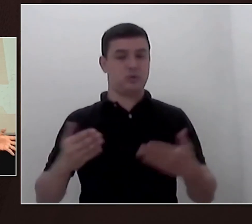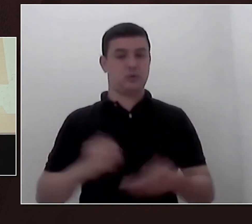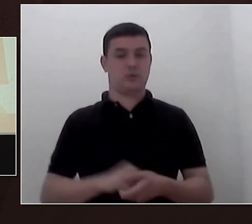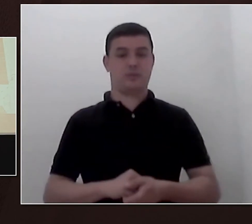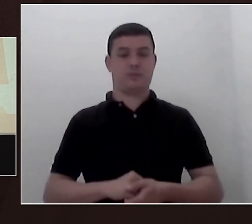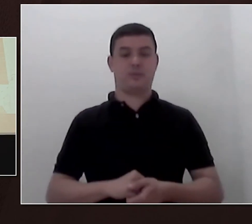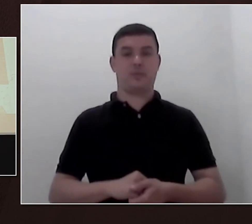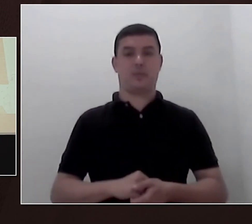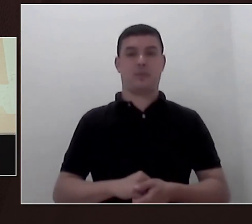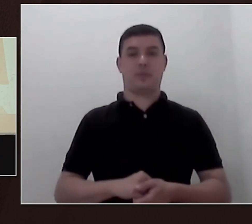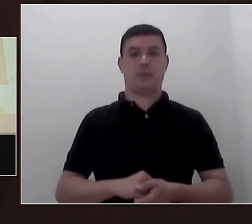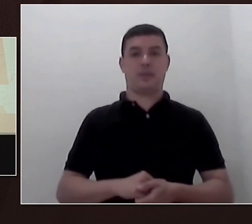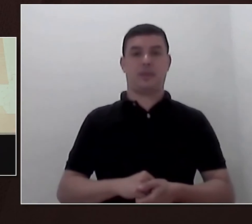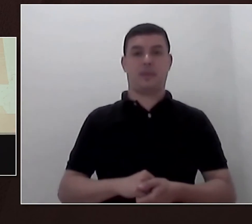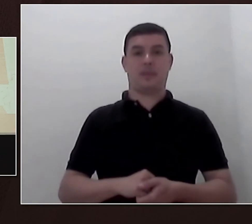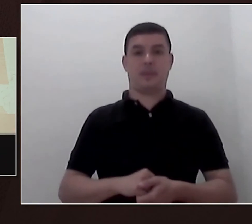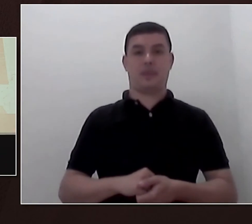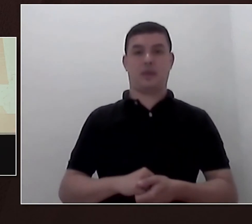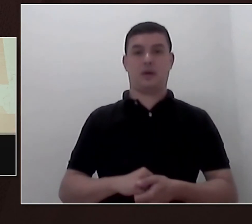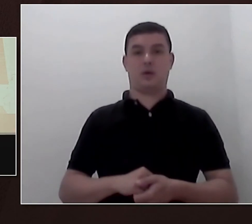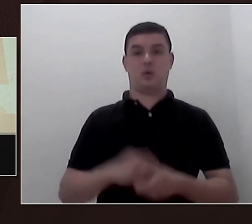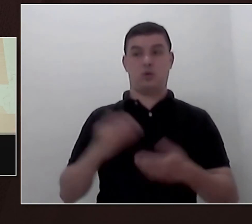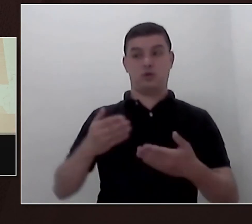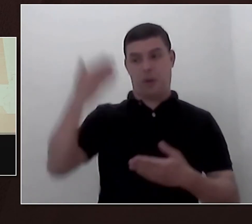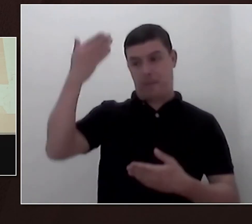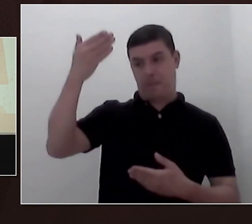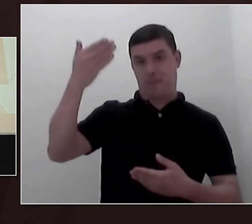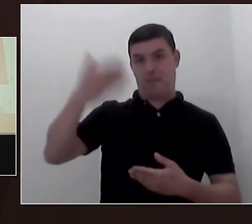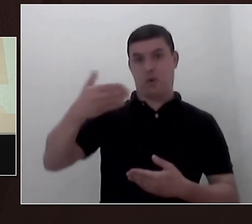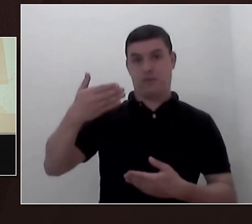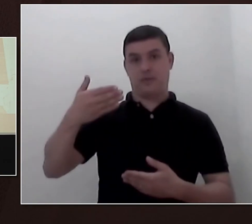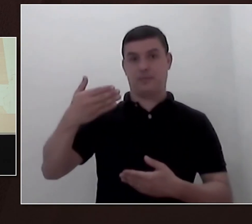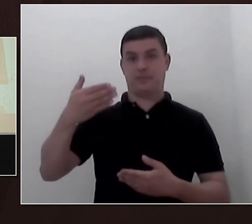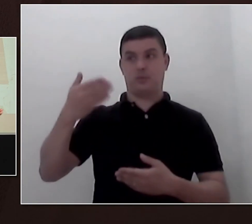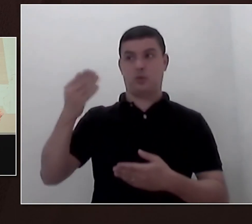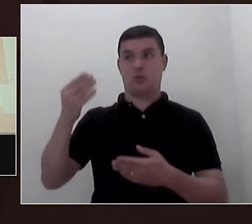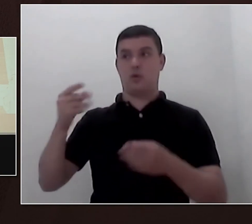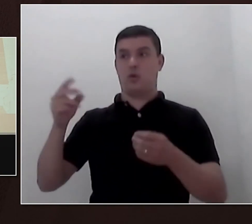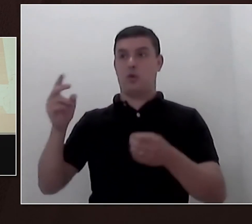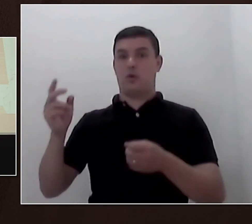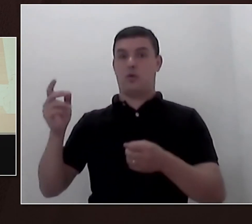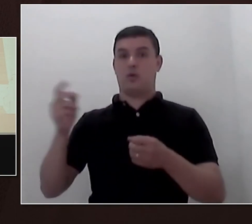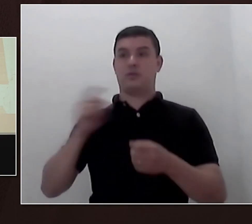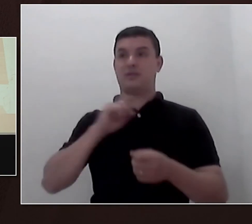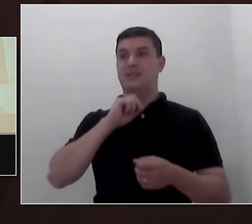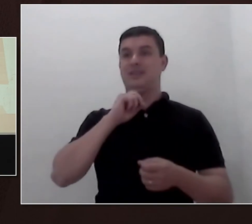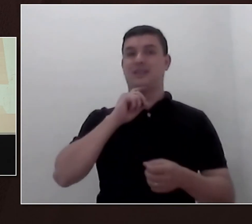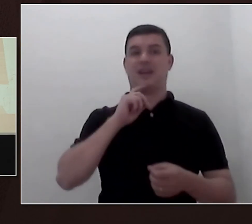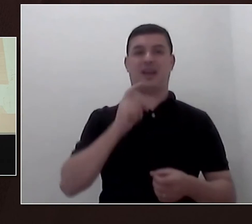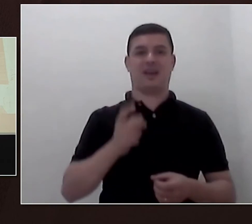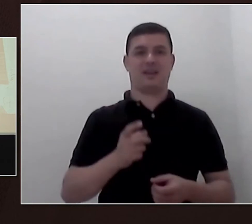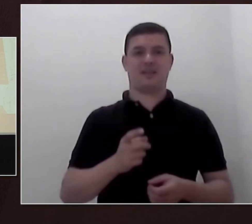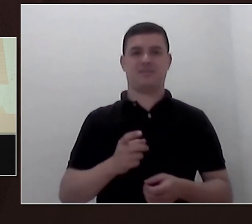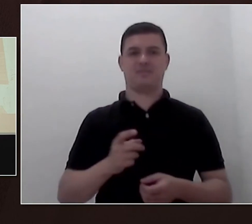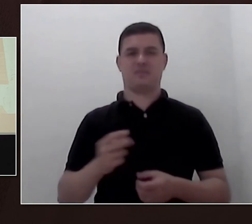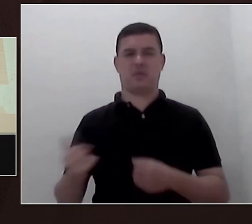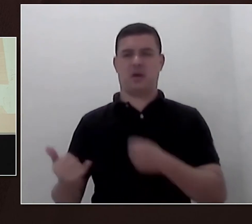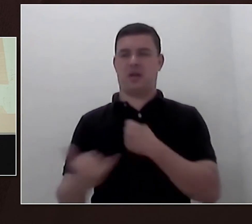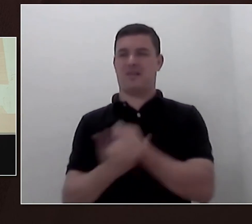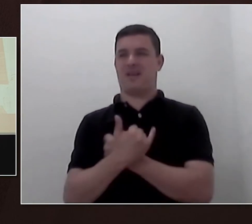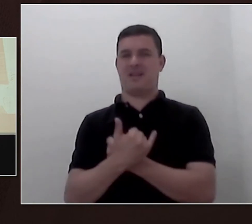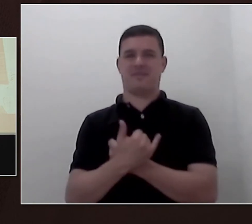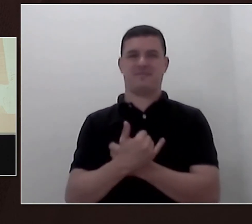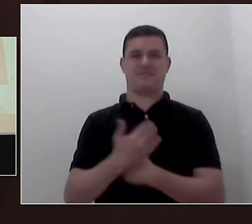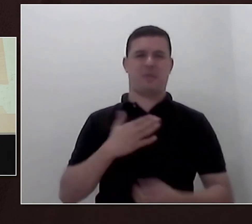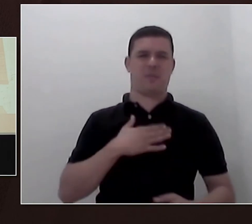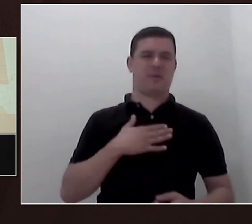pedras preciosas, e o que é madeira, feno e palha. Os irmãos entenderam? Por isso ninguém engana a ninguém, né? Vamos nos procurar